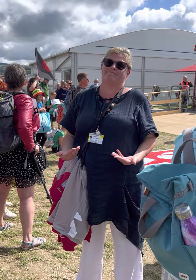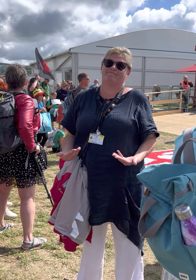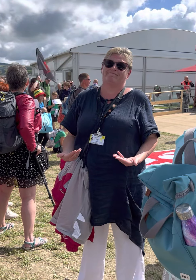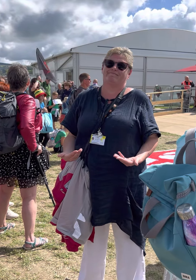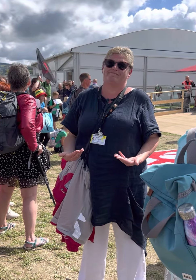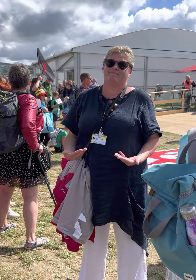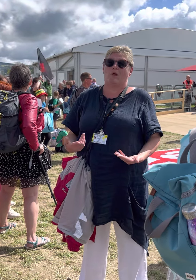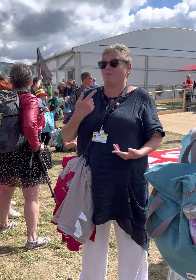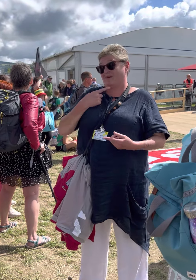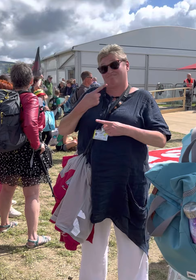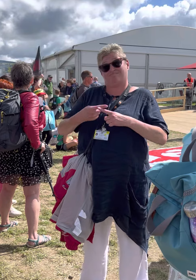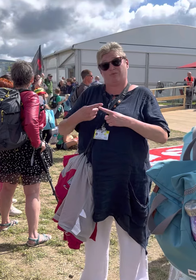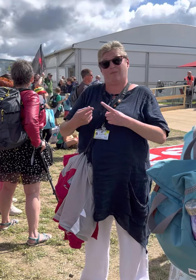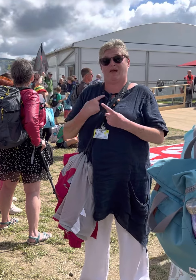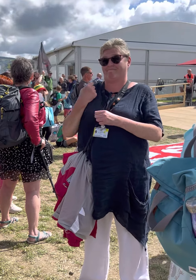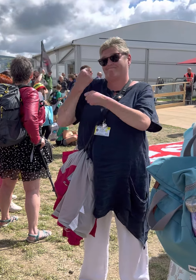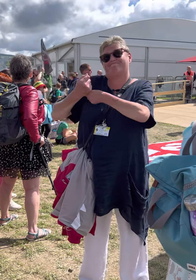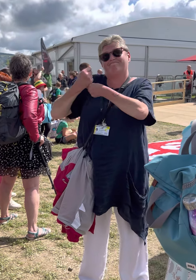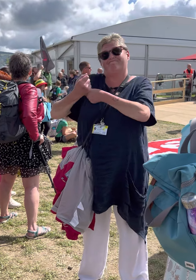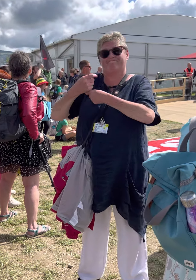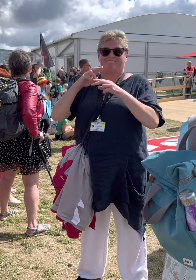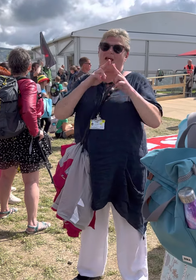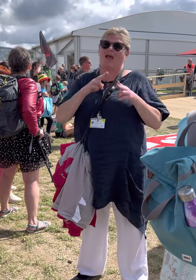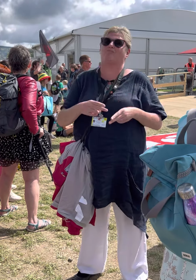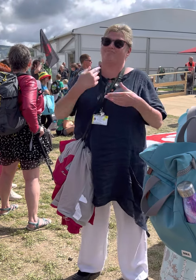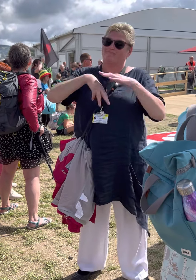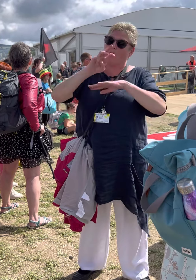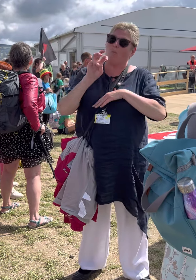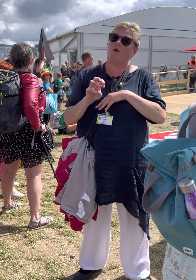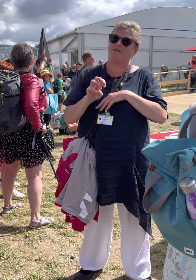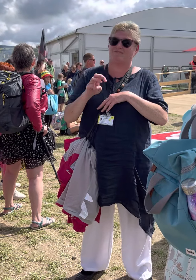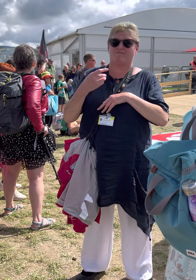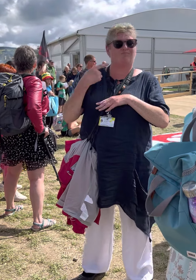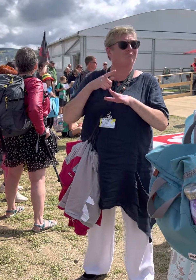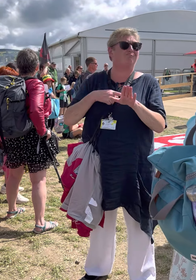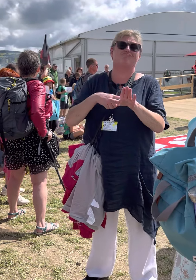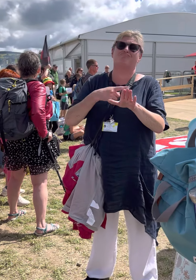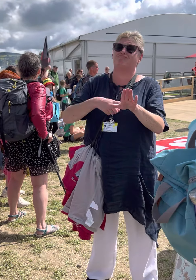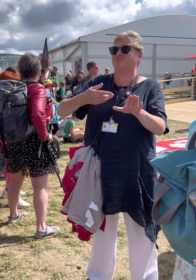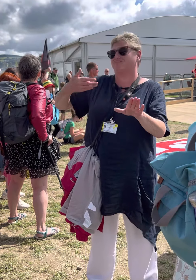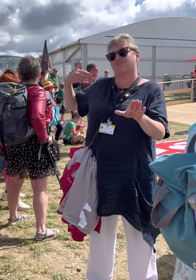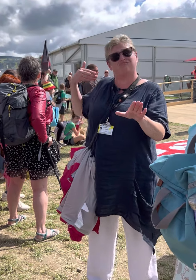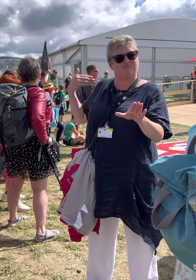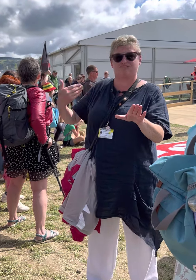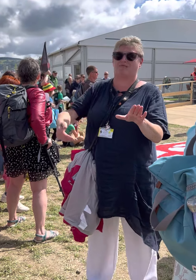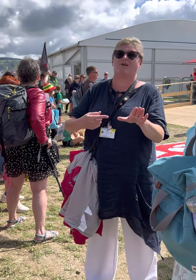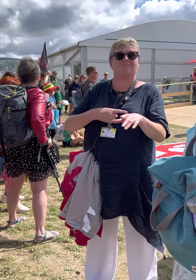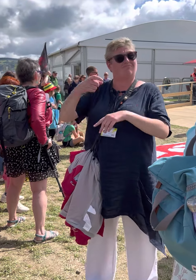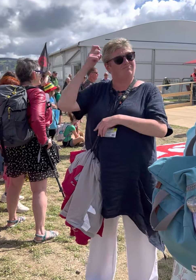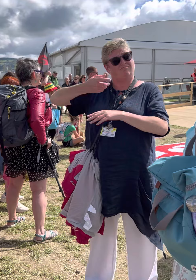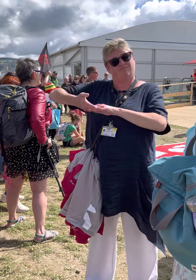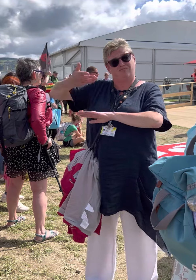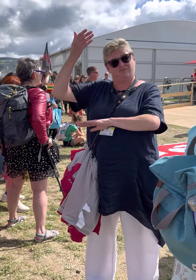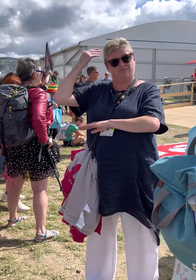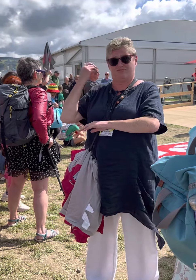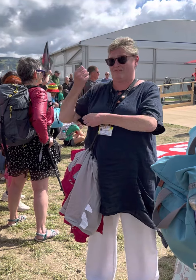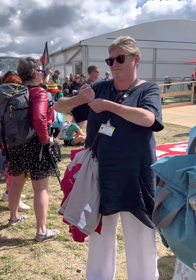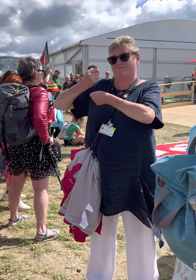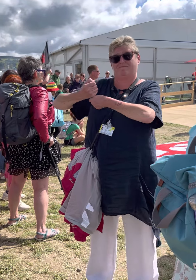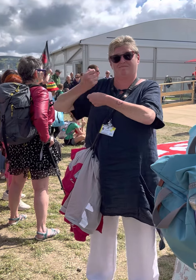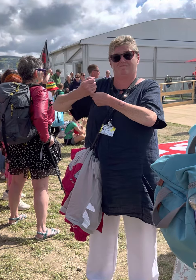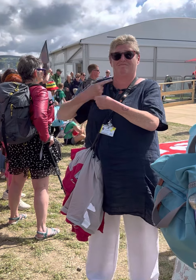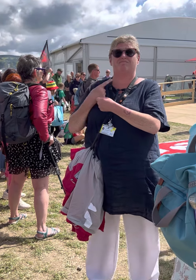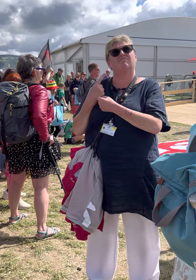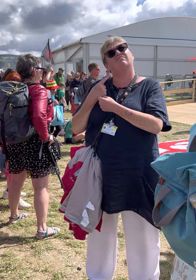I ni wedi sôn am yr argyfwng tai yng Nghymru ers degawdau. Dwi yn cofio yr ymgyrch tai